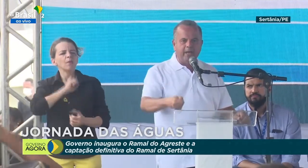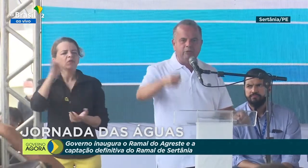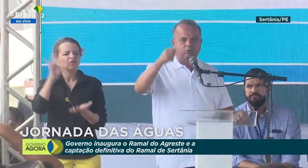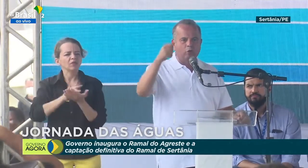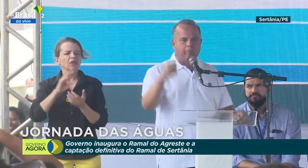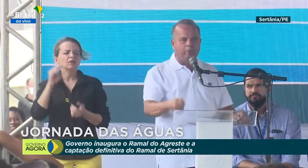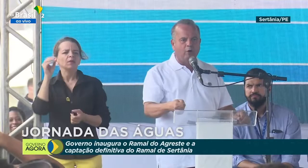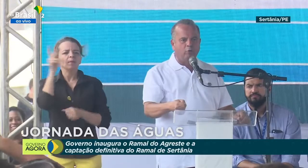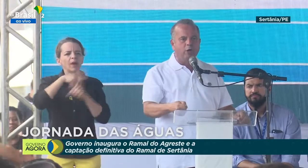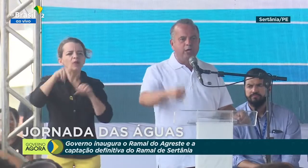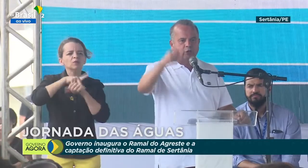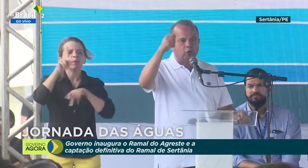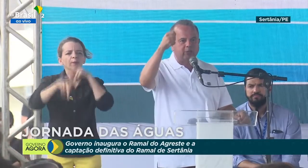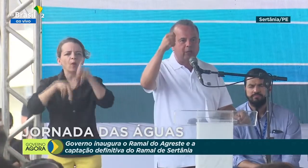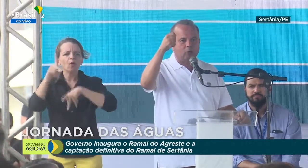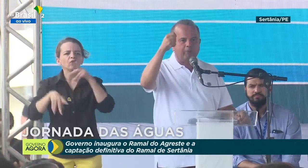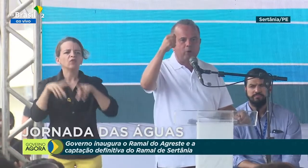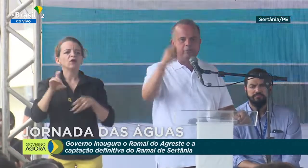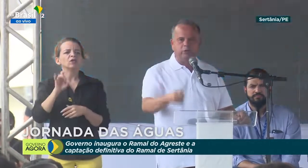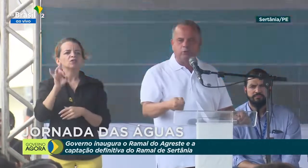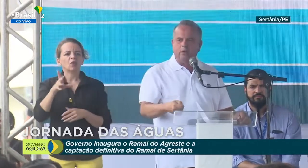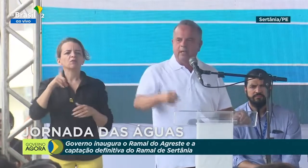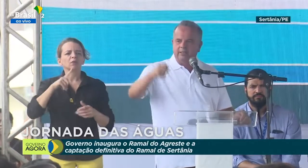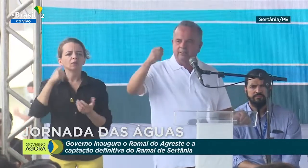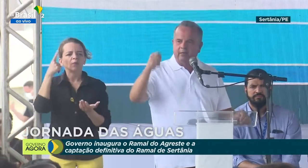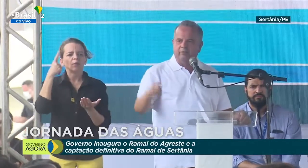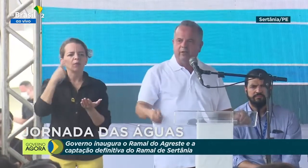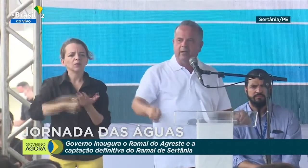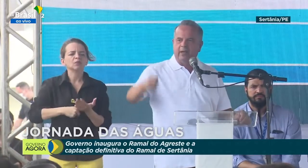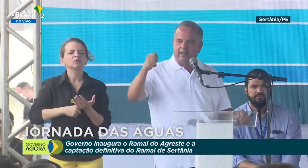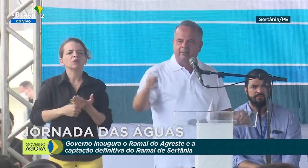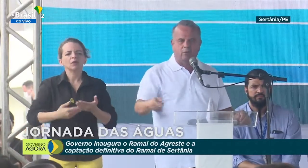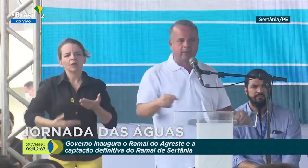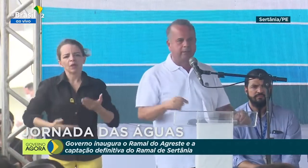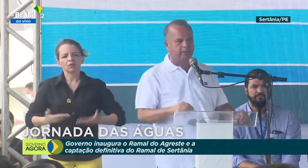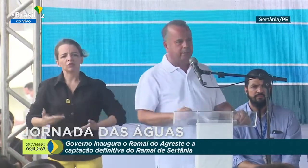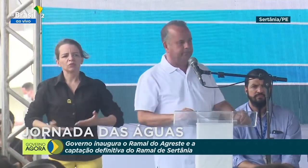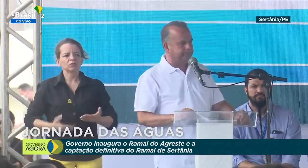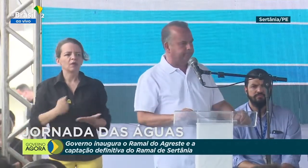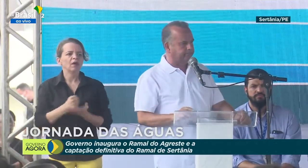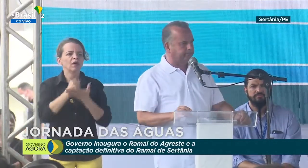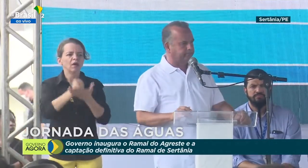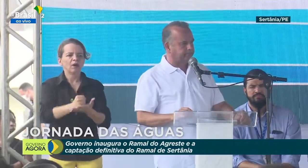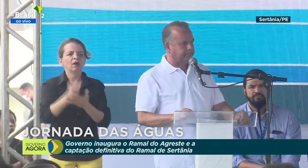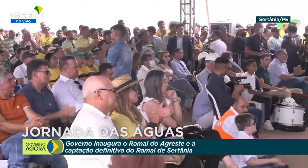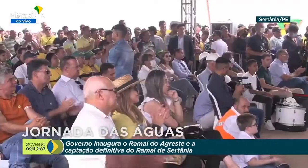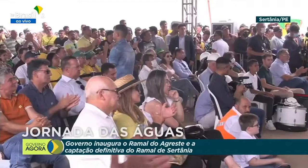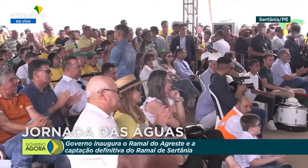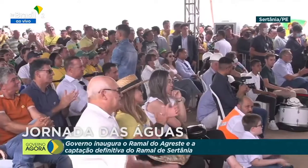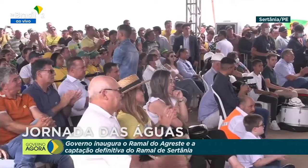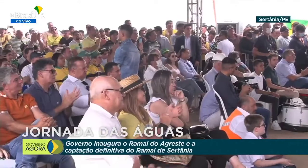esse país e o seu povo e que só tem compromisso em servir a nação brasileira.